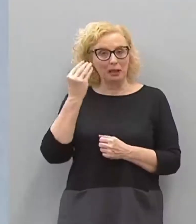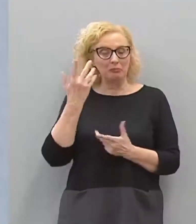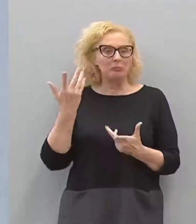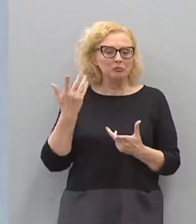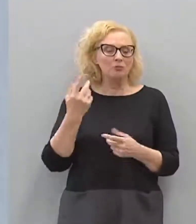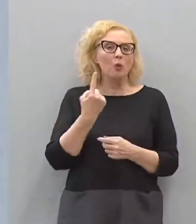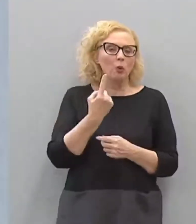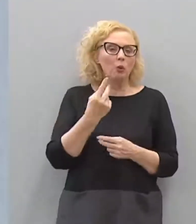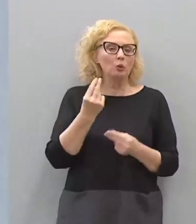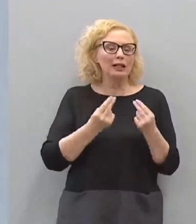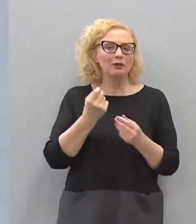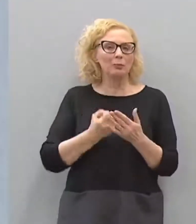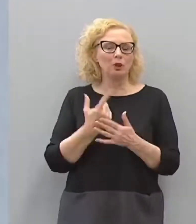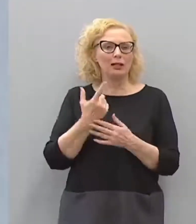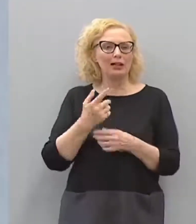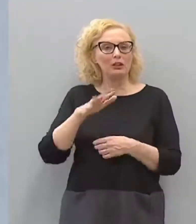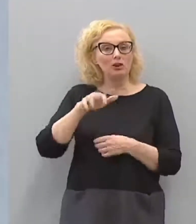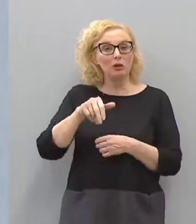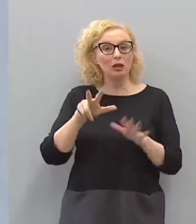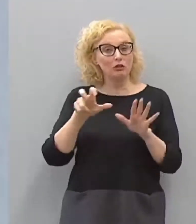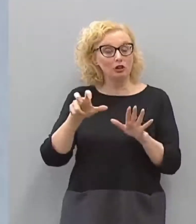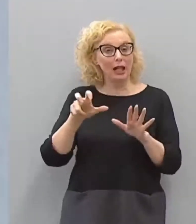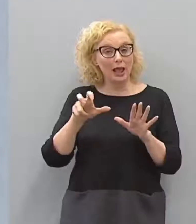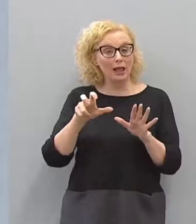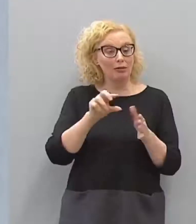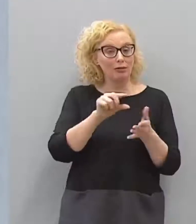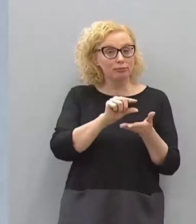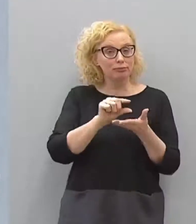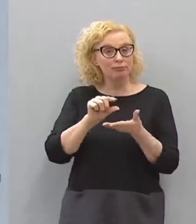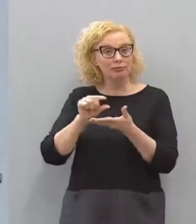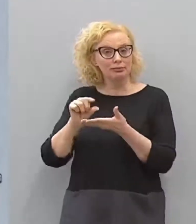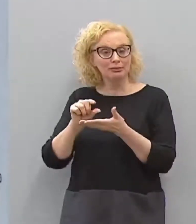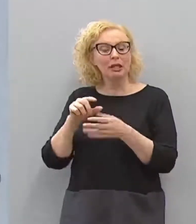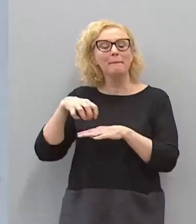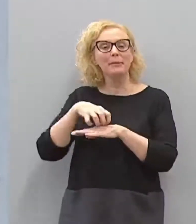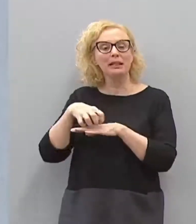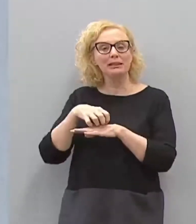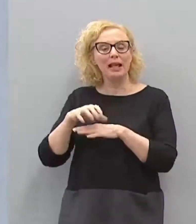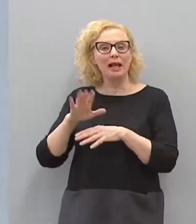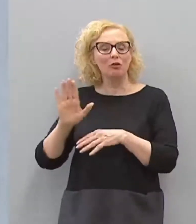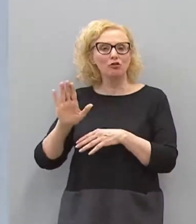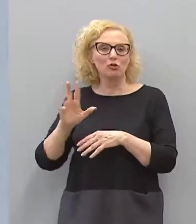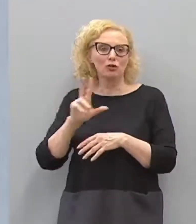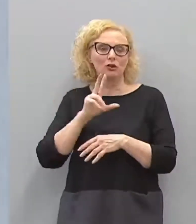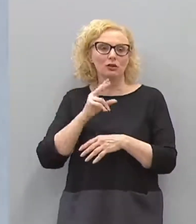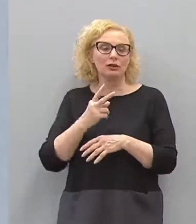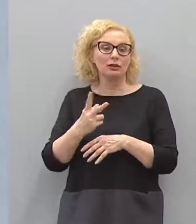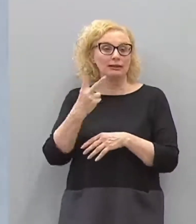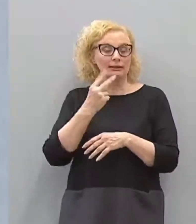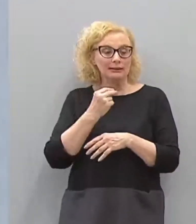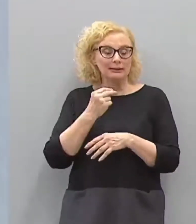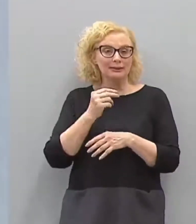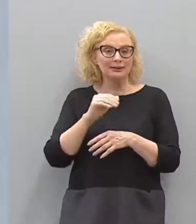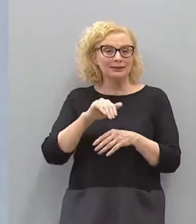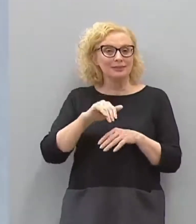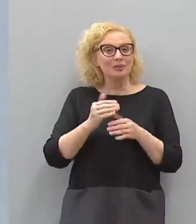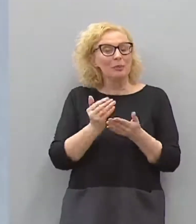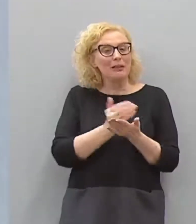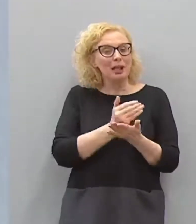importante dei 5.800 vaccini che arrivano le indicazioni del ministero sono di tenerne da parte più o meno un terzo